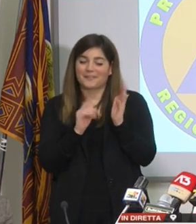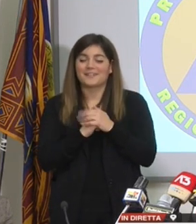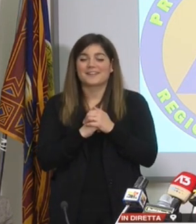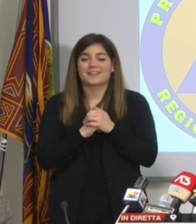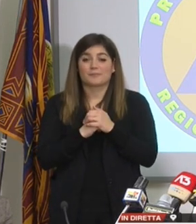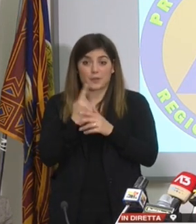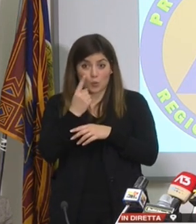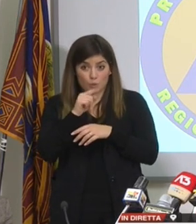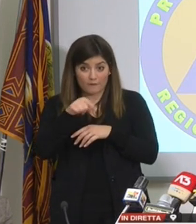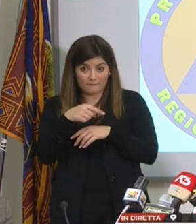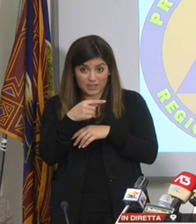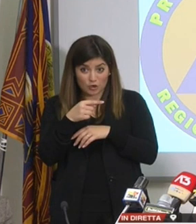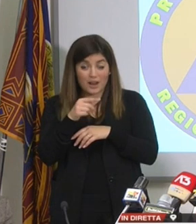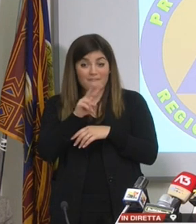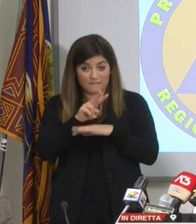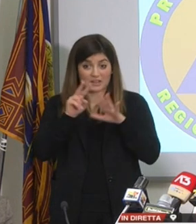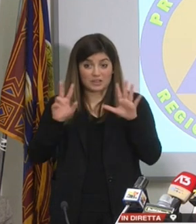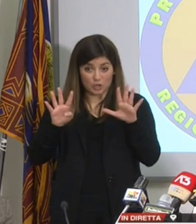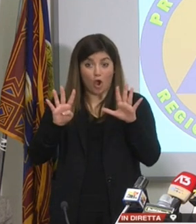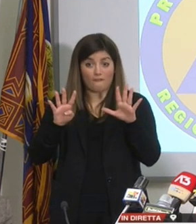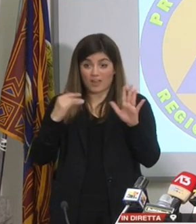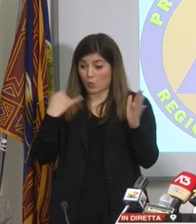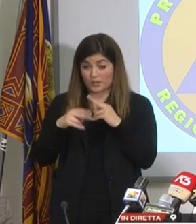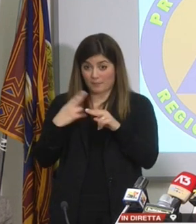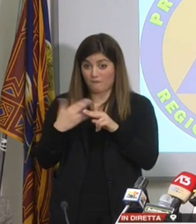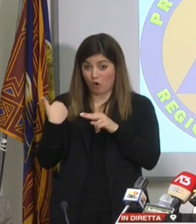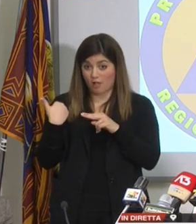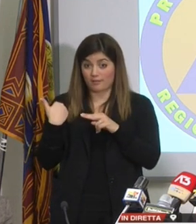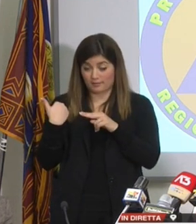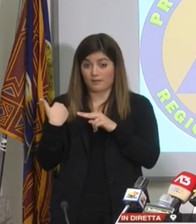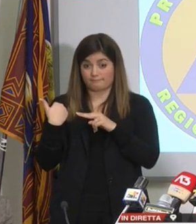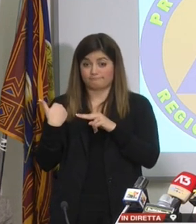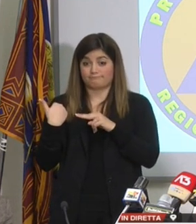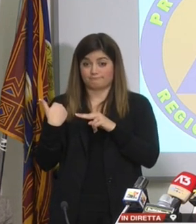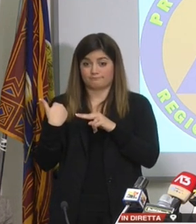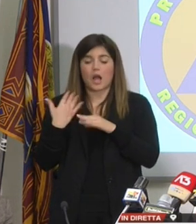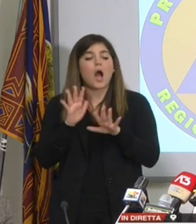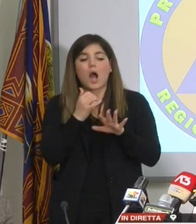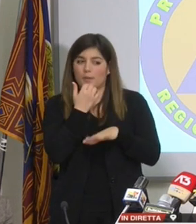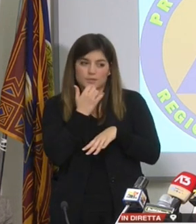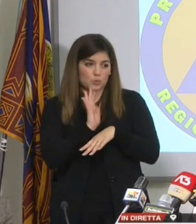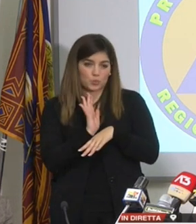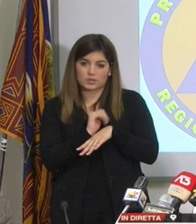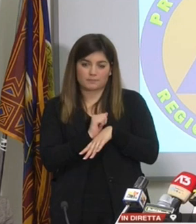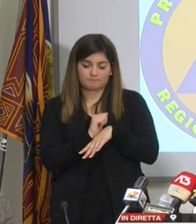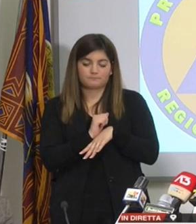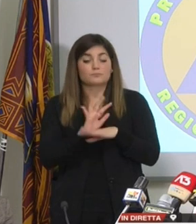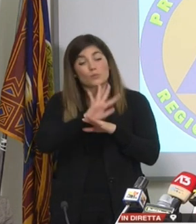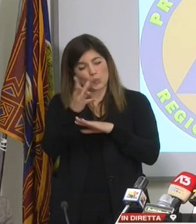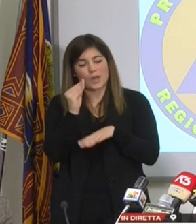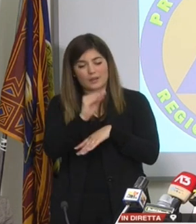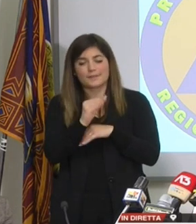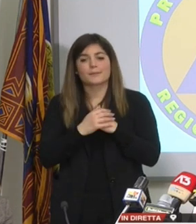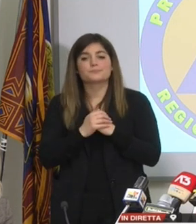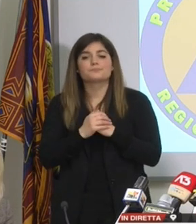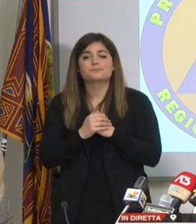1,29 era. 1,29. L'ultima volta era 1,29. Ah, ecco, mi scusi. Poi un'altra cosa, anche lì